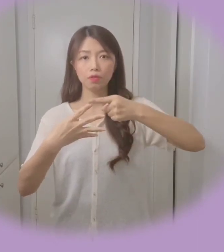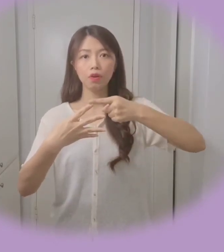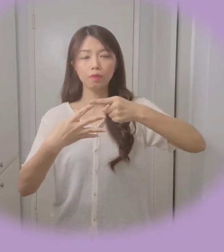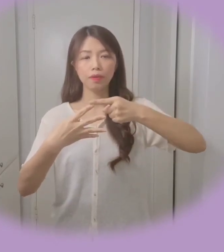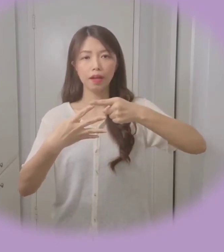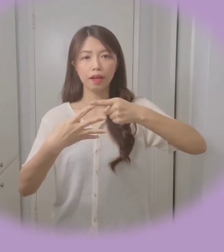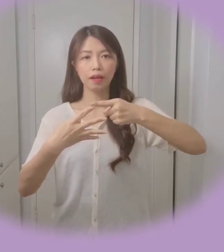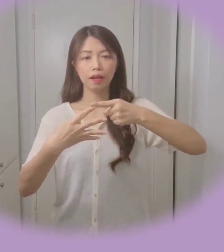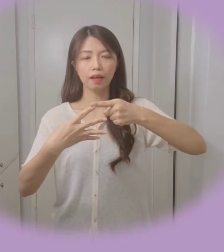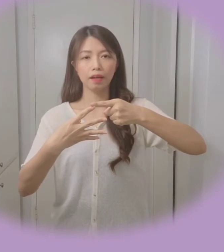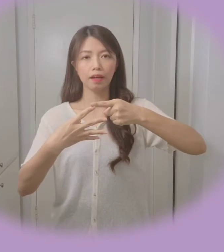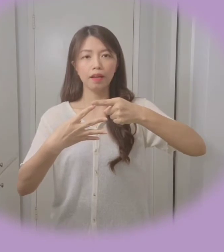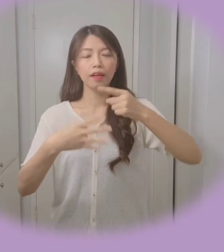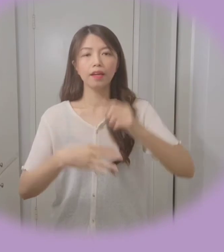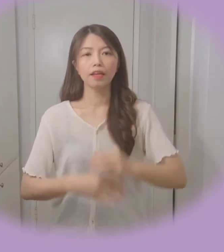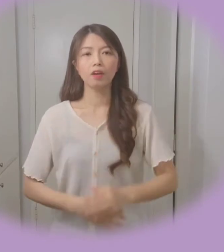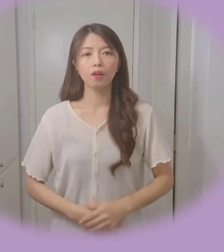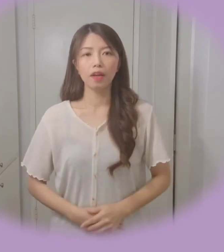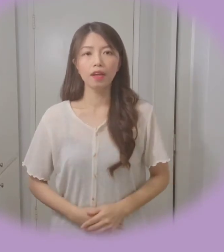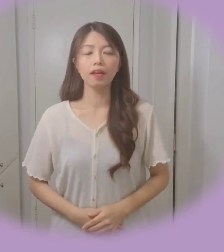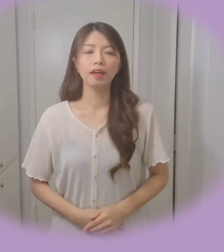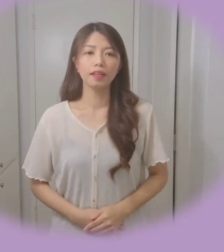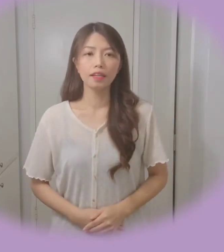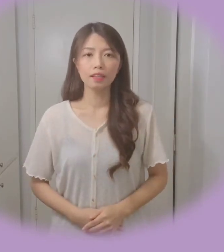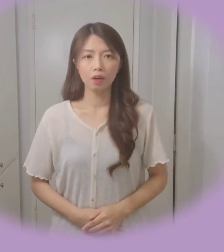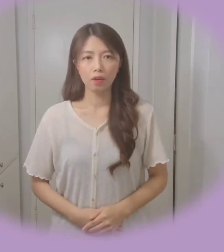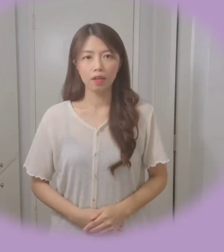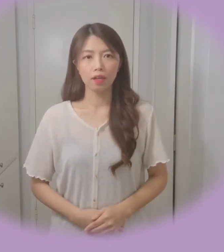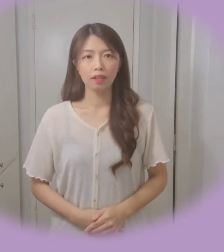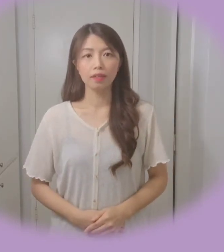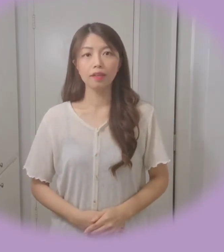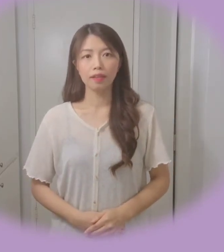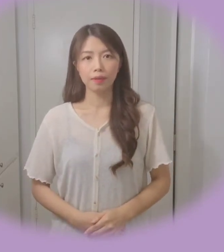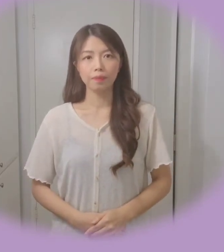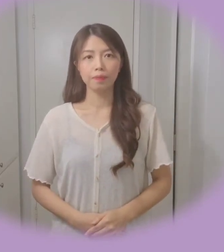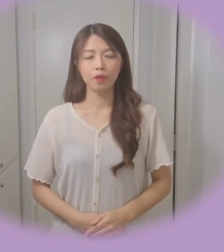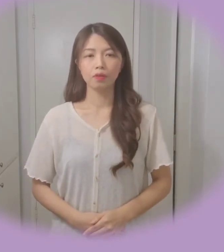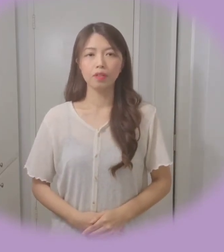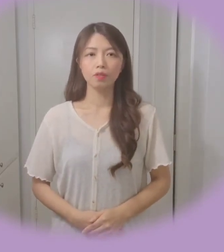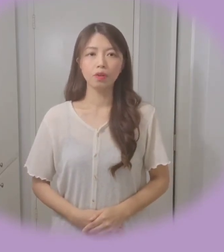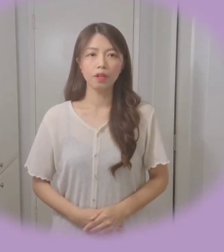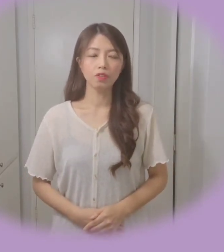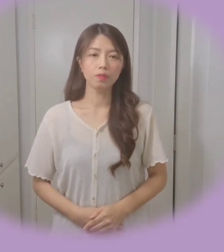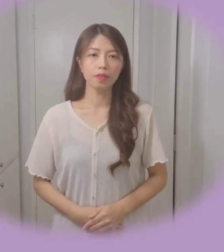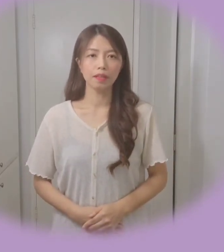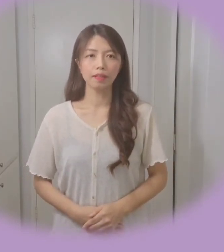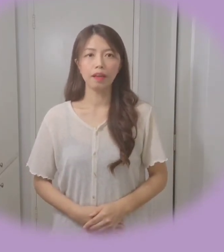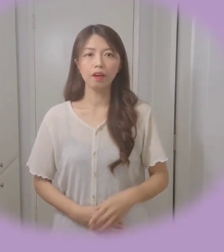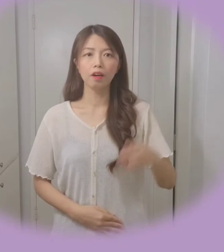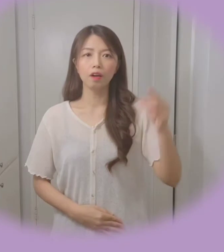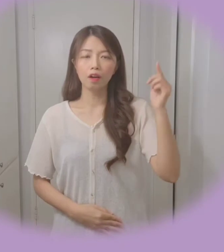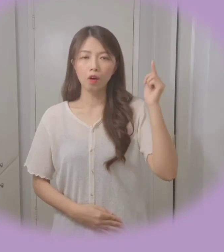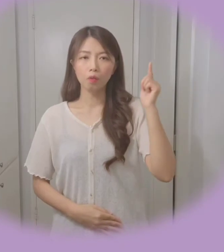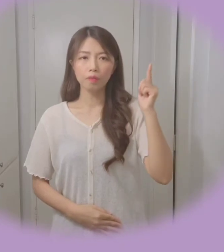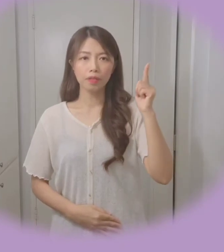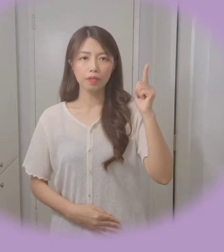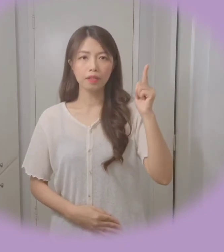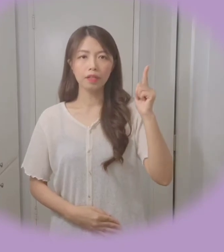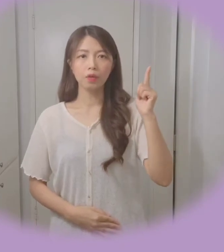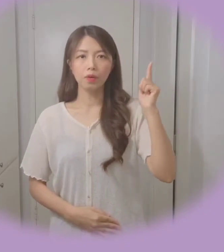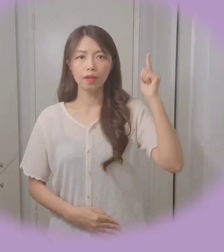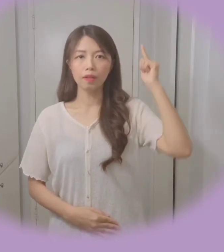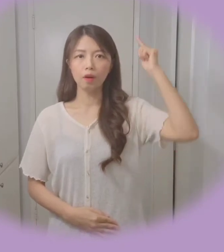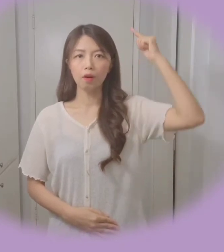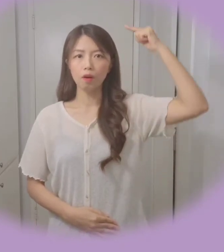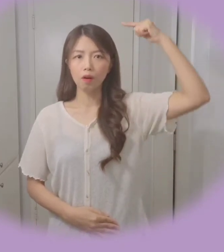계절이라고 하는 뜻의 수어입니다. 계절의 기척이, 느낌 이런 뜻의 수어를 해주시면 되는데요.